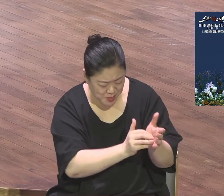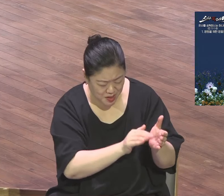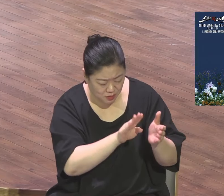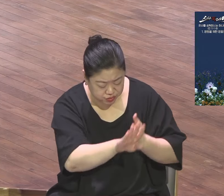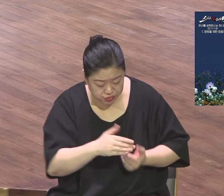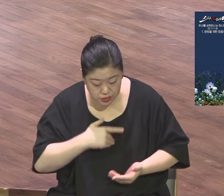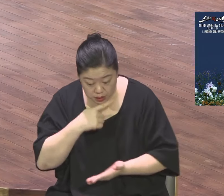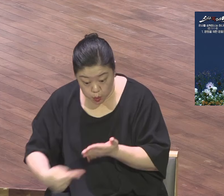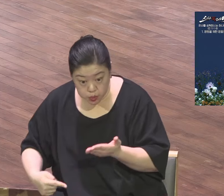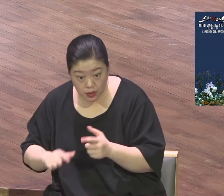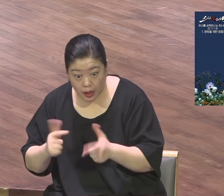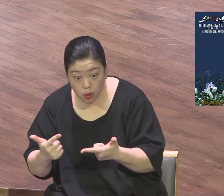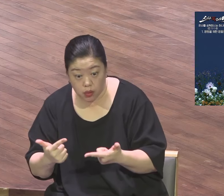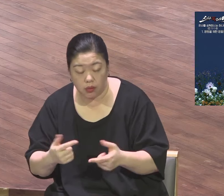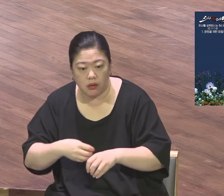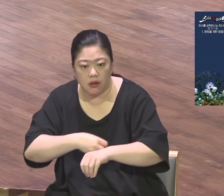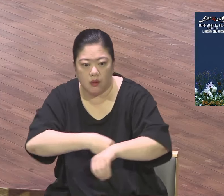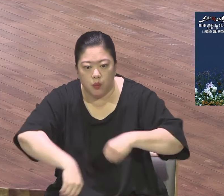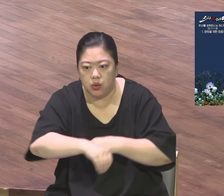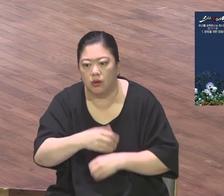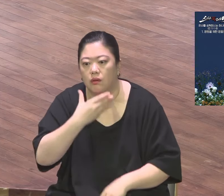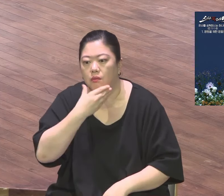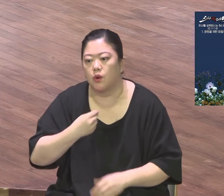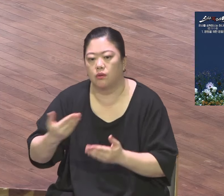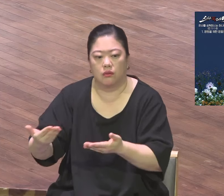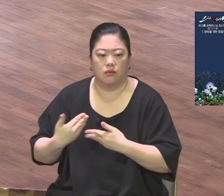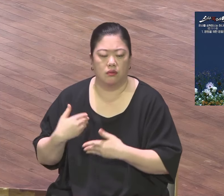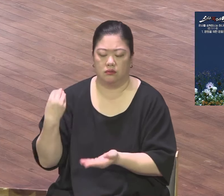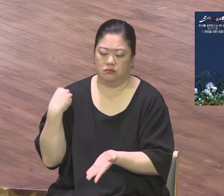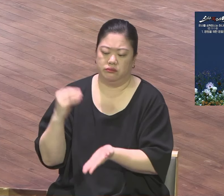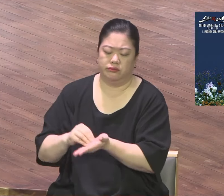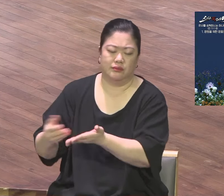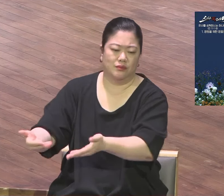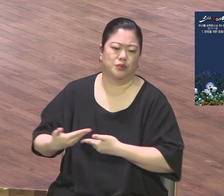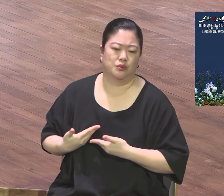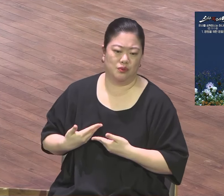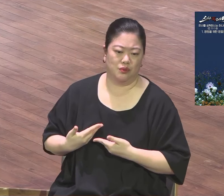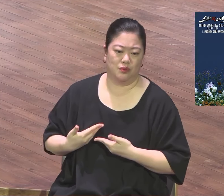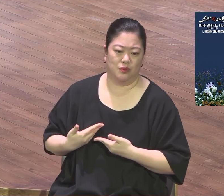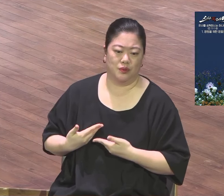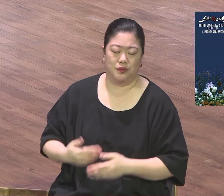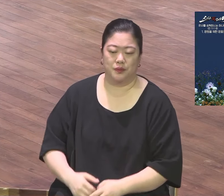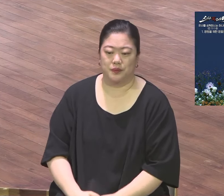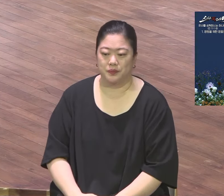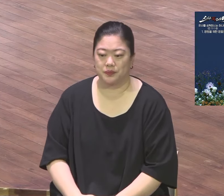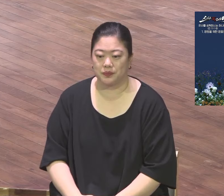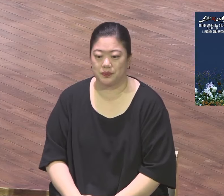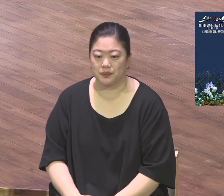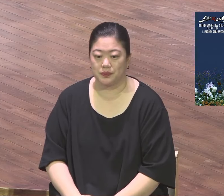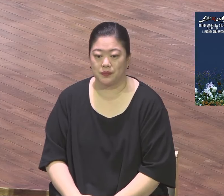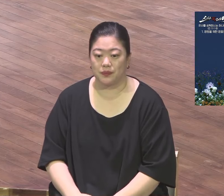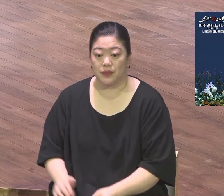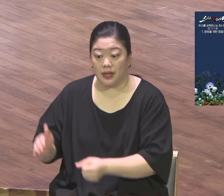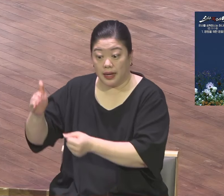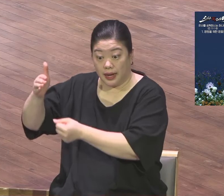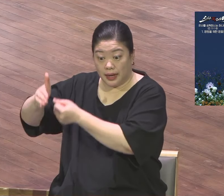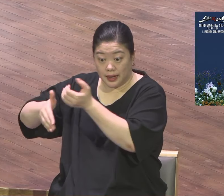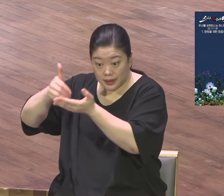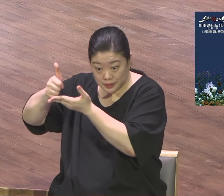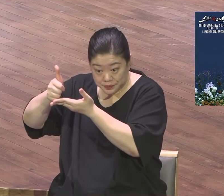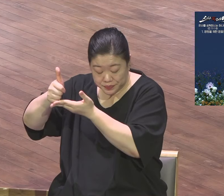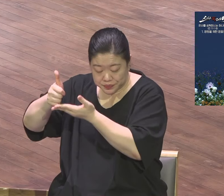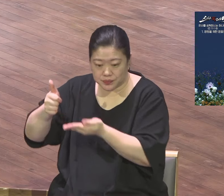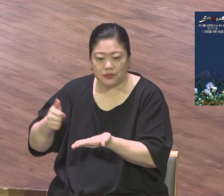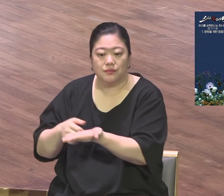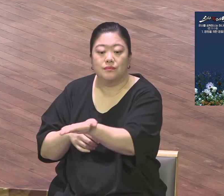도로 찾으리라. 도로 찾으리라가 뭐예요? 돌아오게 되었다는 것입니다. 돌아오게 되어 있어요. 하나님께서 우리가 한